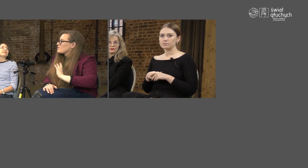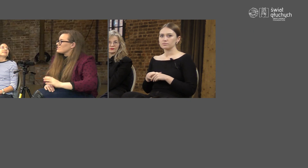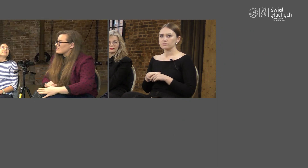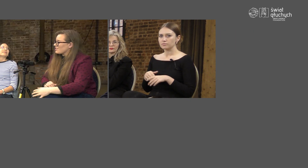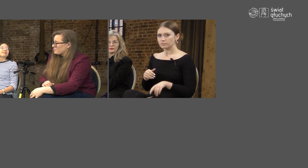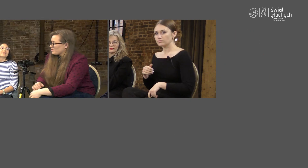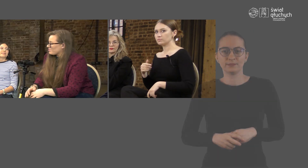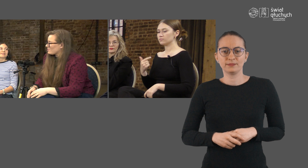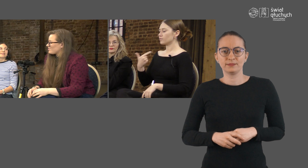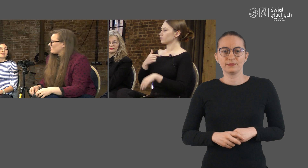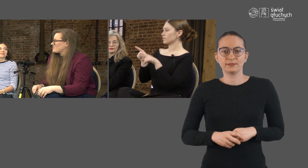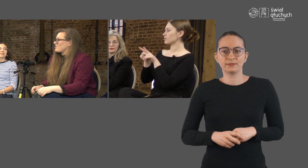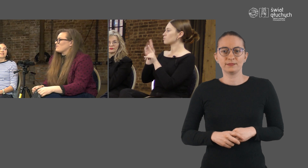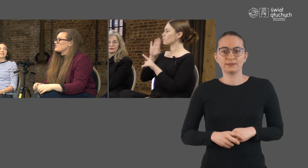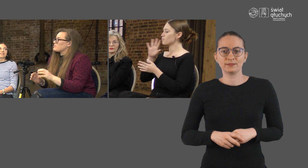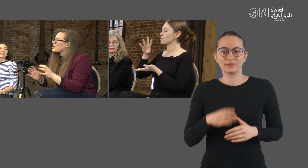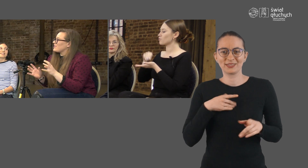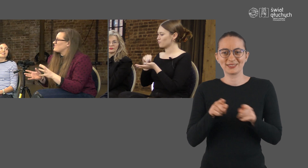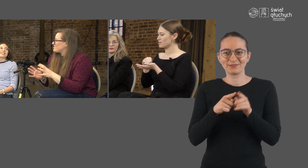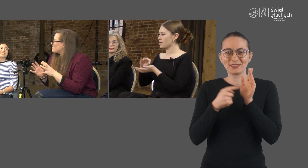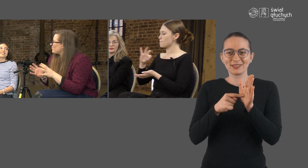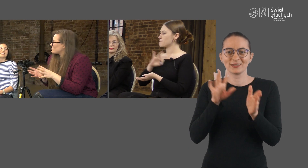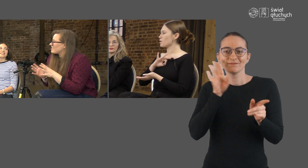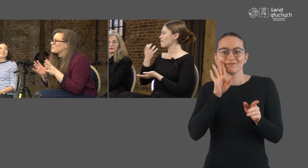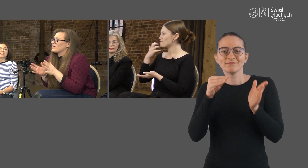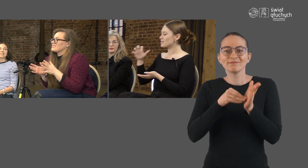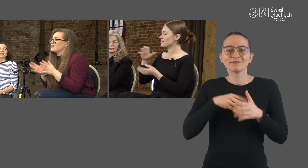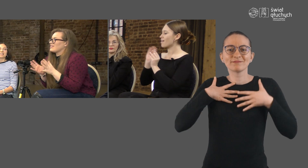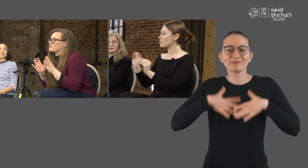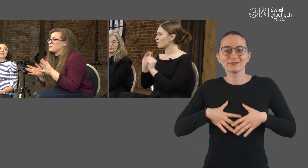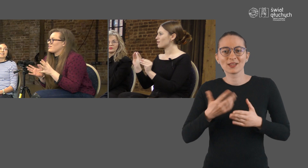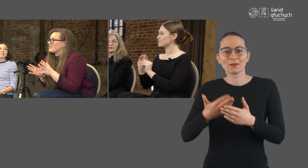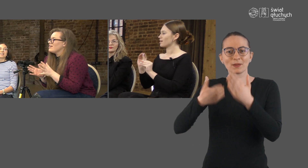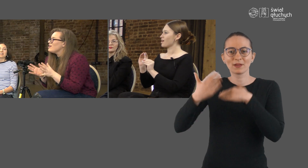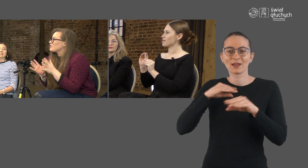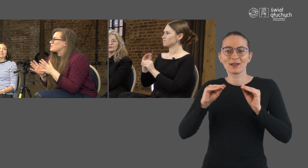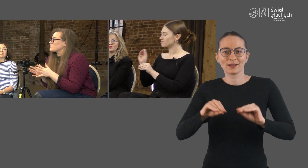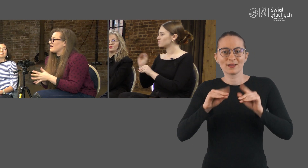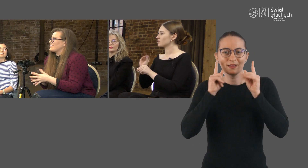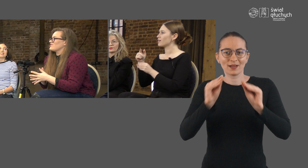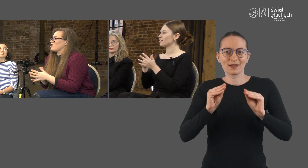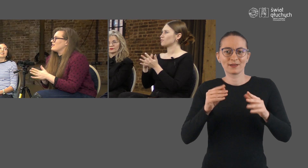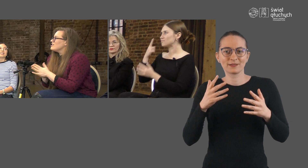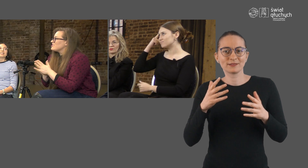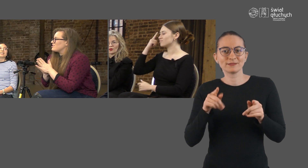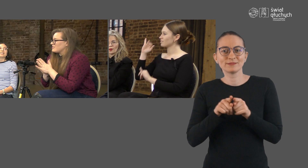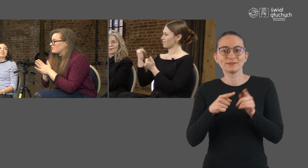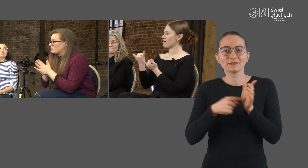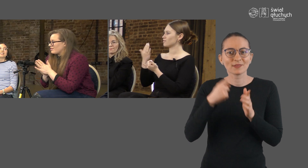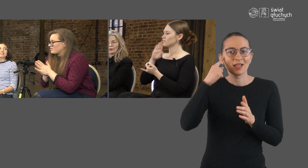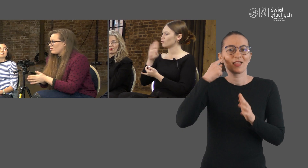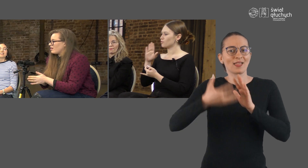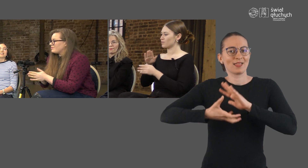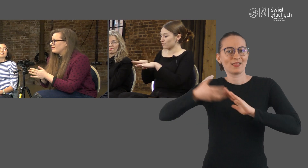Ja mam właśnie też takie podobne doświadczenia właśnie. Moje najwcześniejsze właśnie te edukacyjne wspomnienia to są takie, że